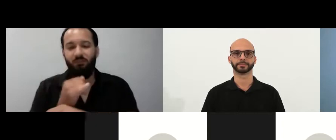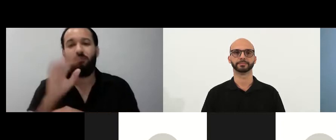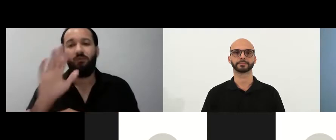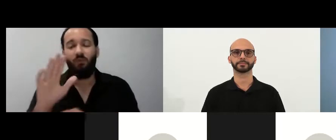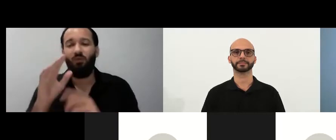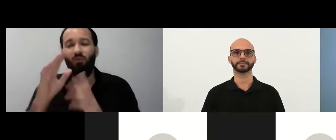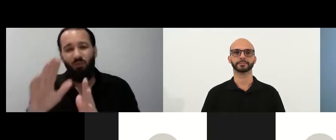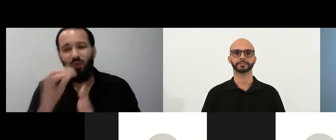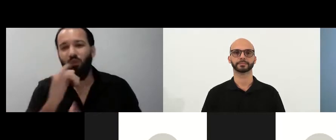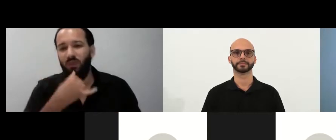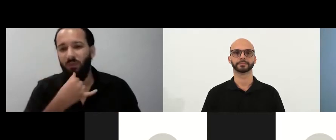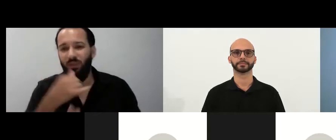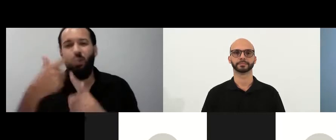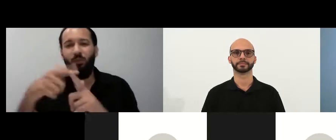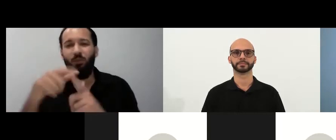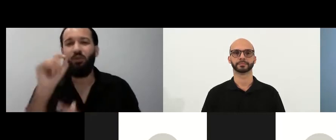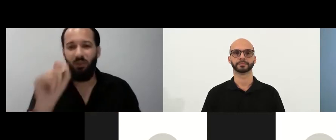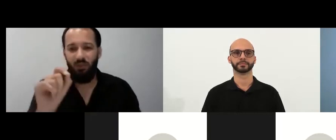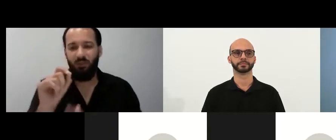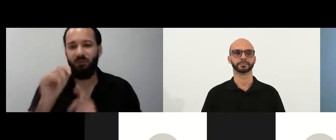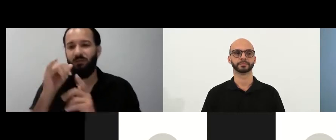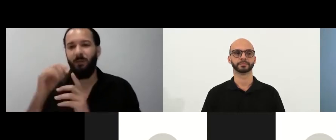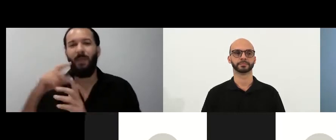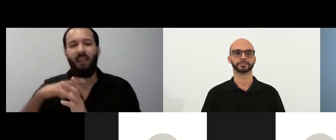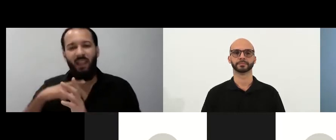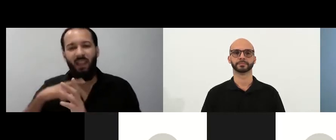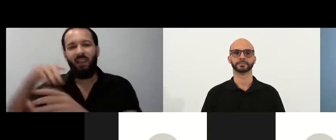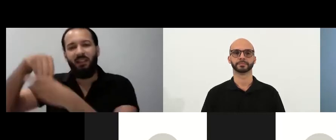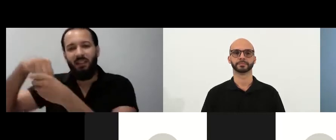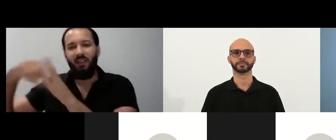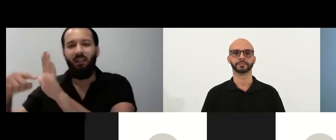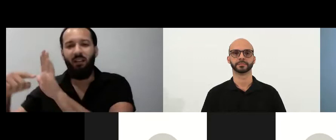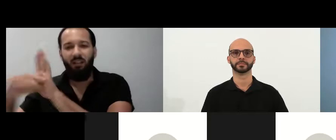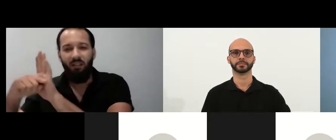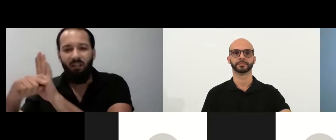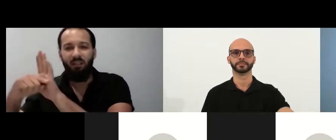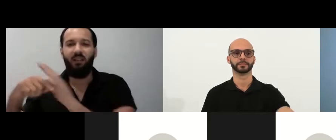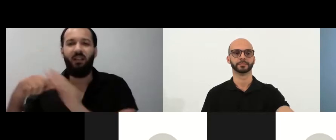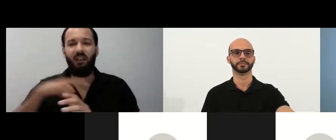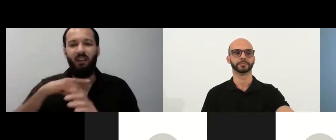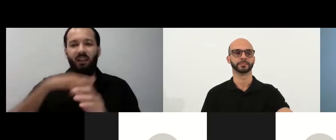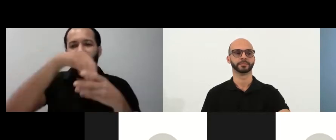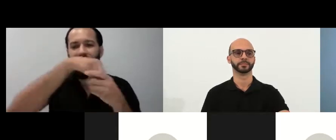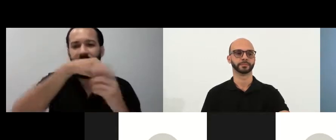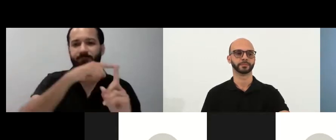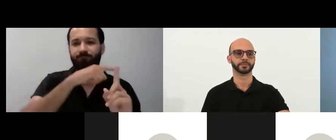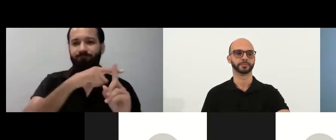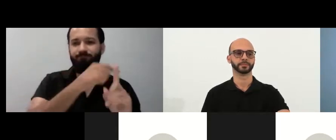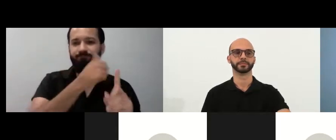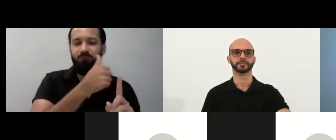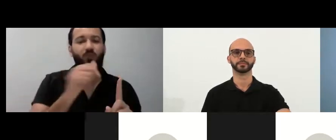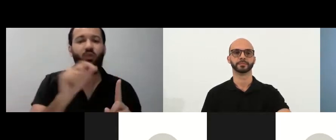extremamente importante ter ciência, a questão, o remoto. Infelizmente, o que acontece nesse momento tem o lado